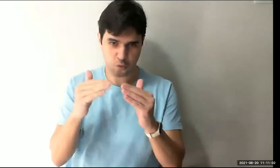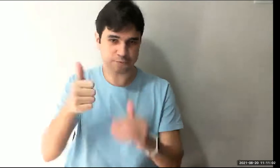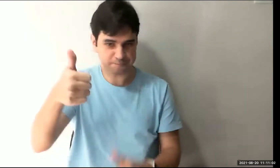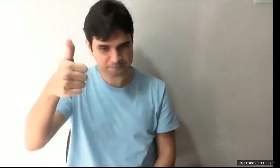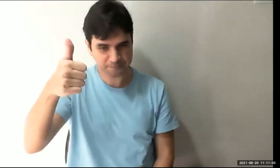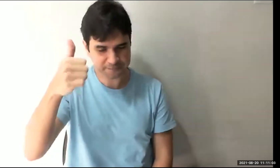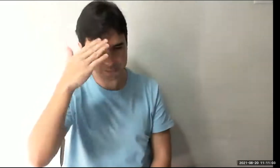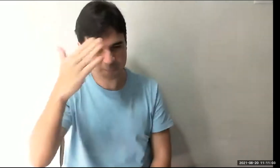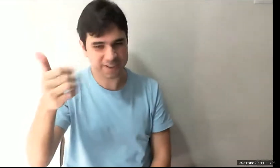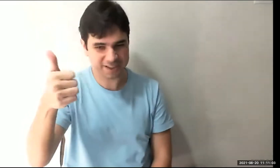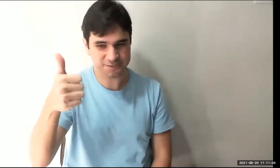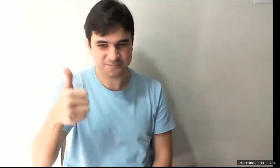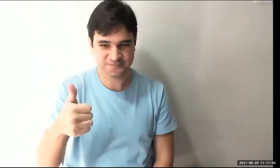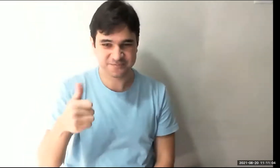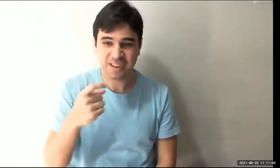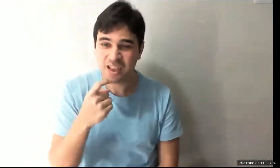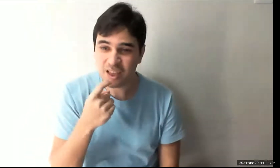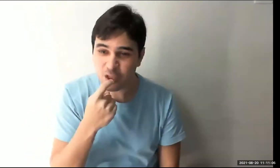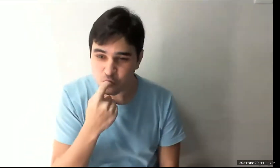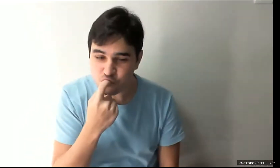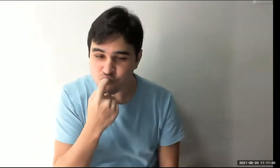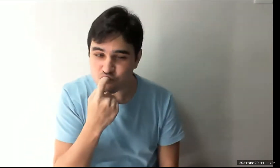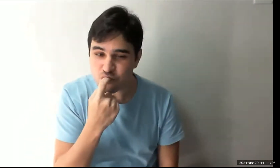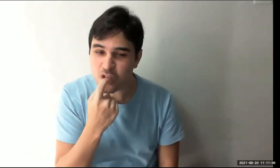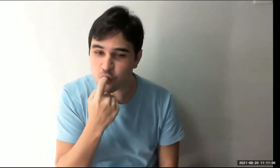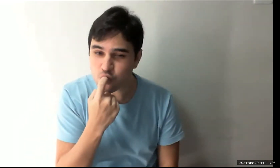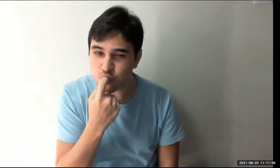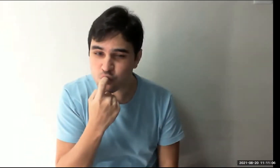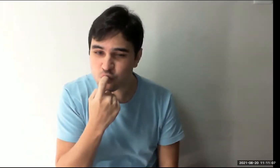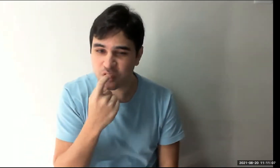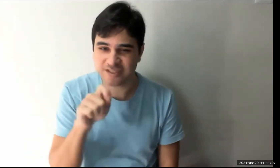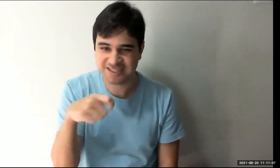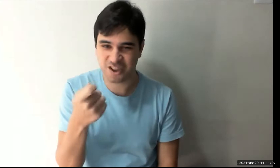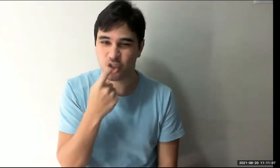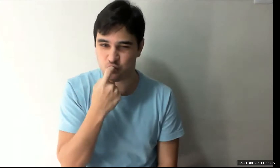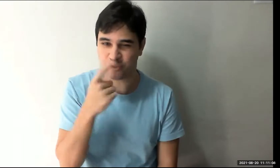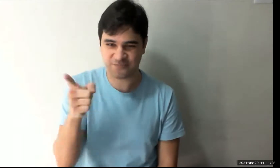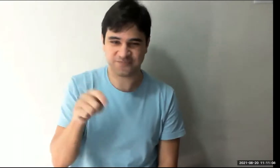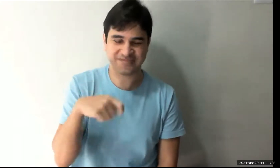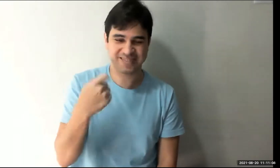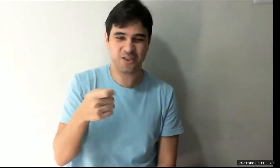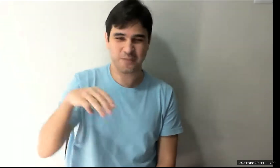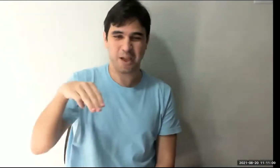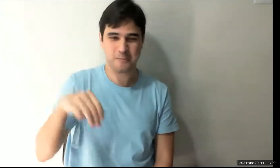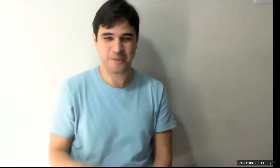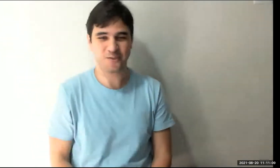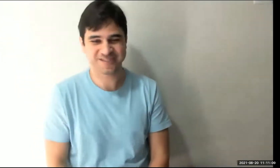não. Professora só. Estava só concordando. Ele fez o sinal agora. Olha lá, o sinal é esse. Não